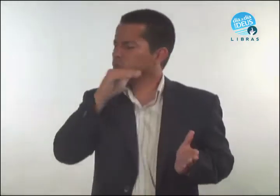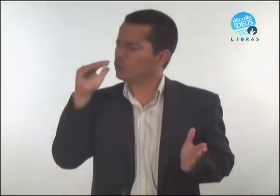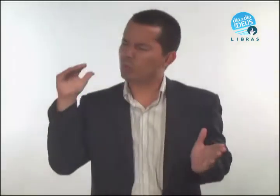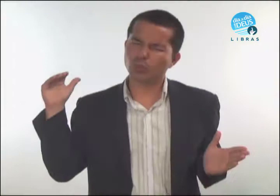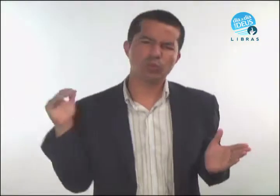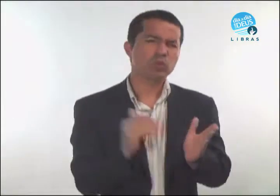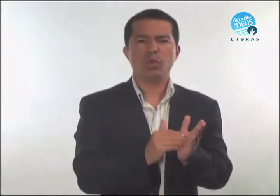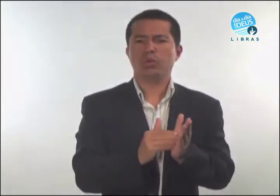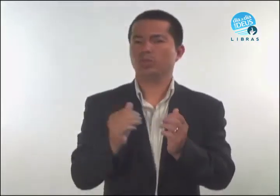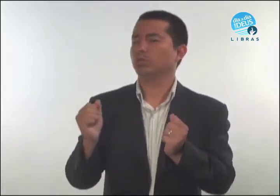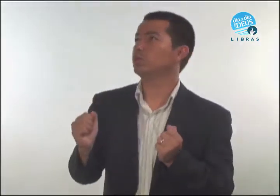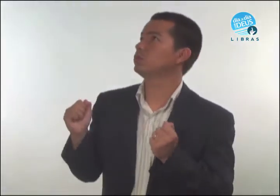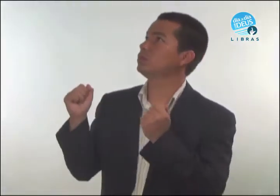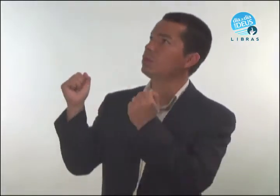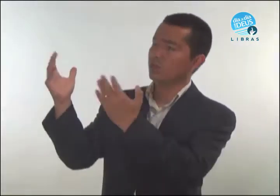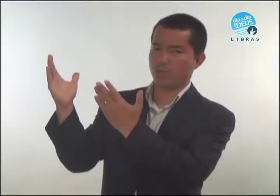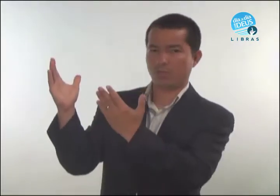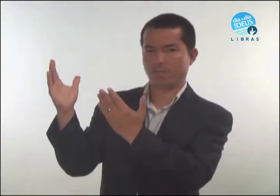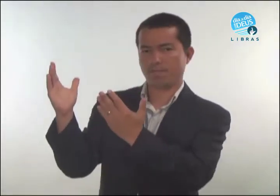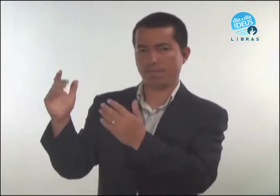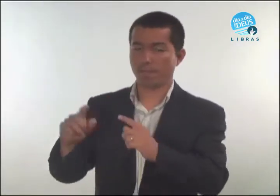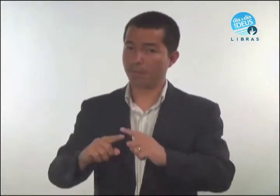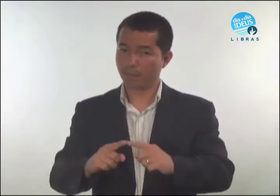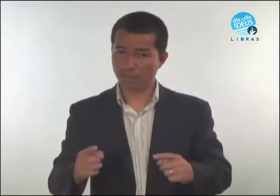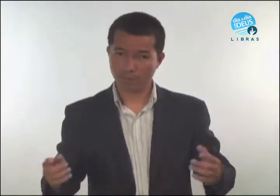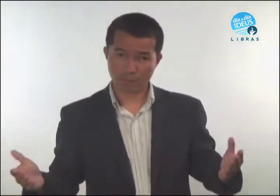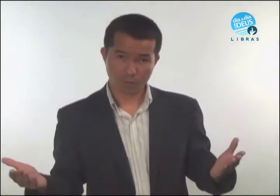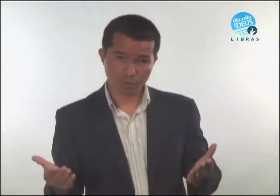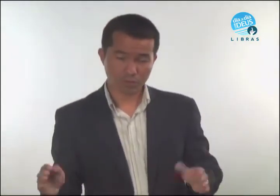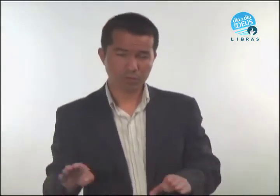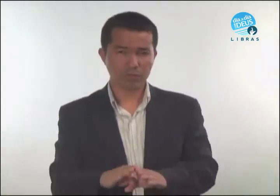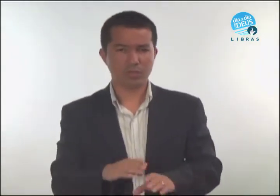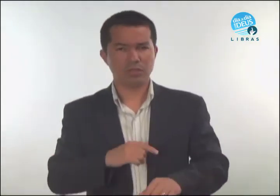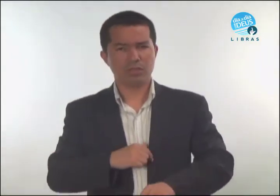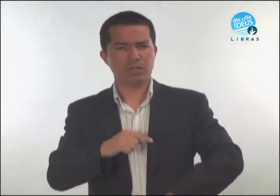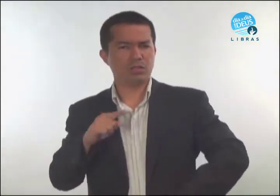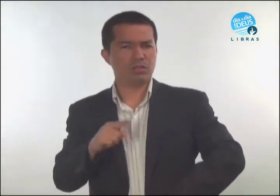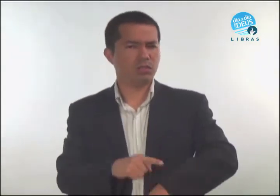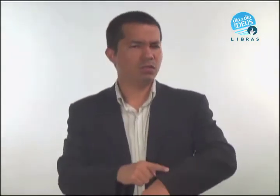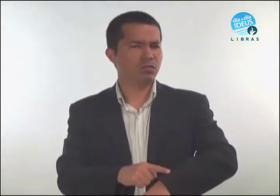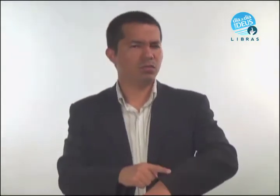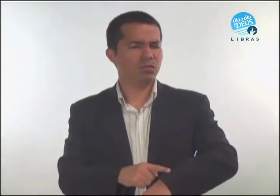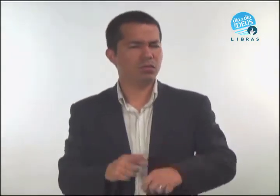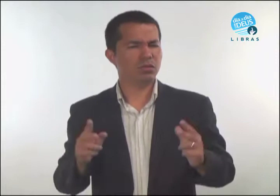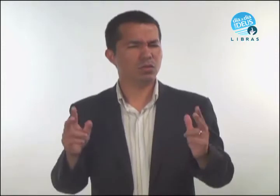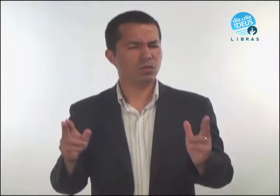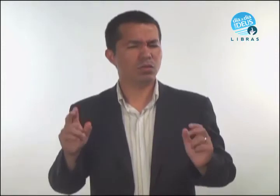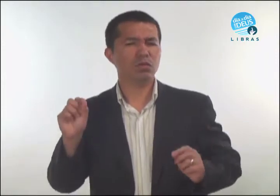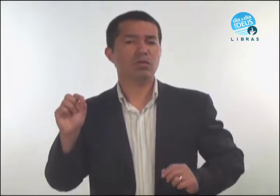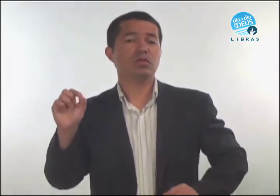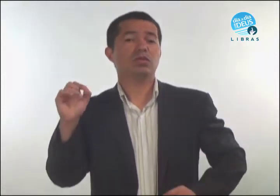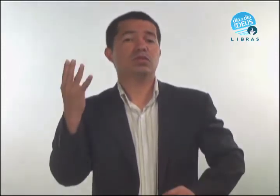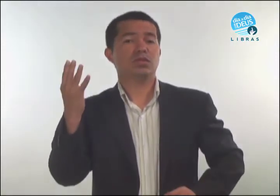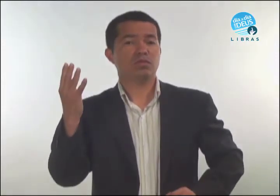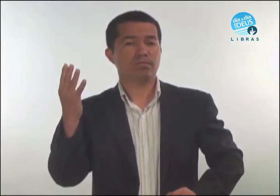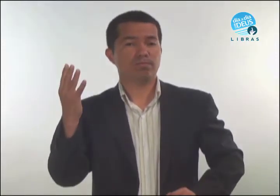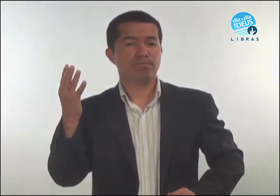assim? E aí, nesse mesmo momento, o espírito do diabo vem e